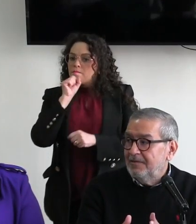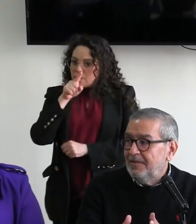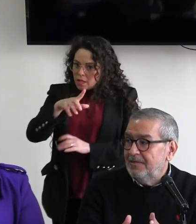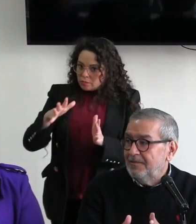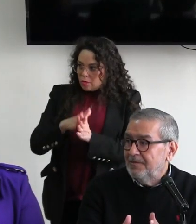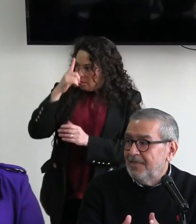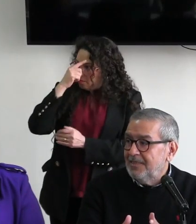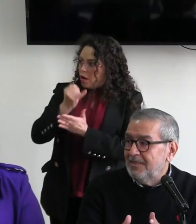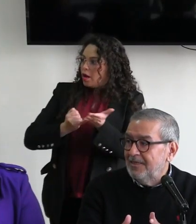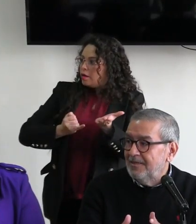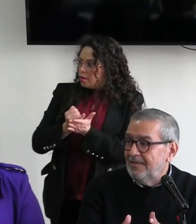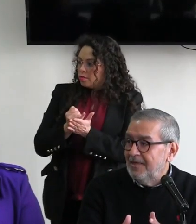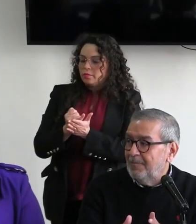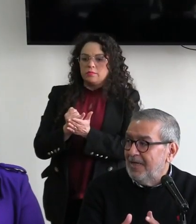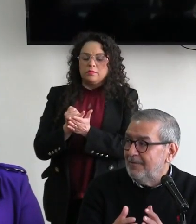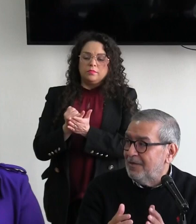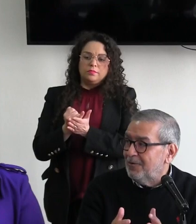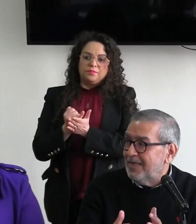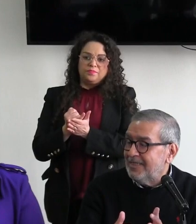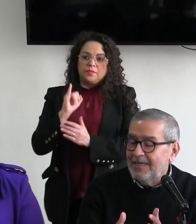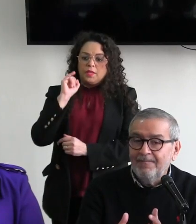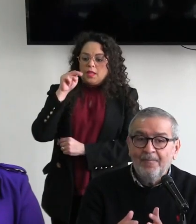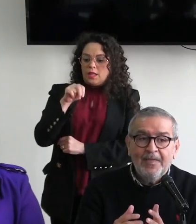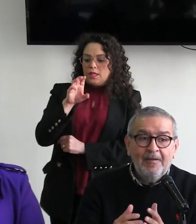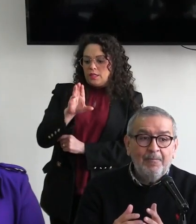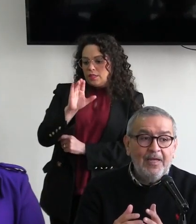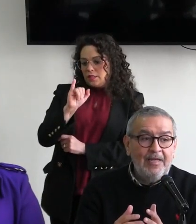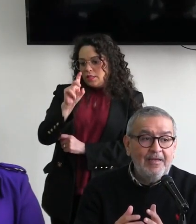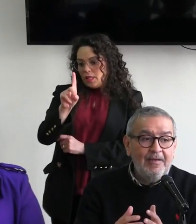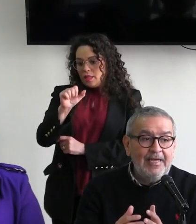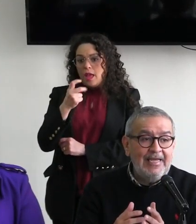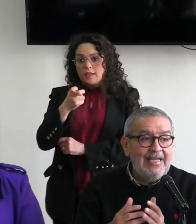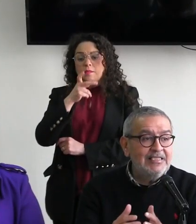si es la palabra correcta,